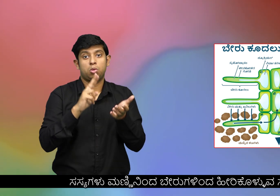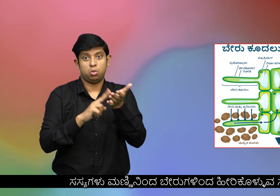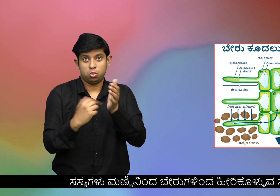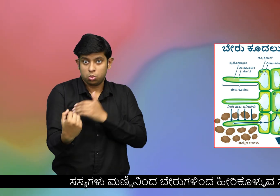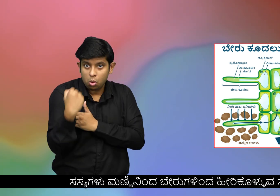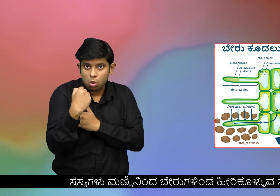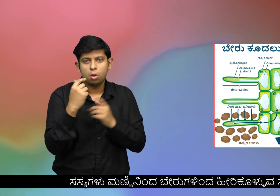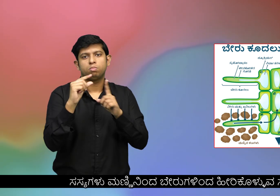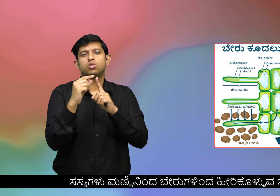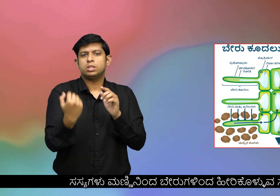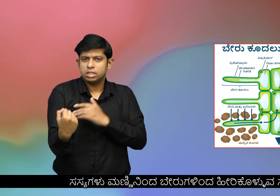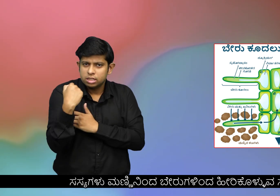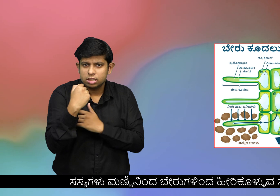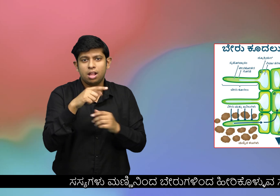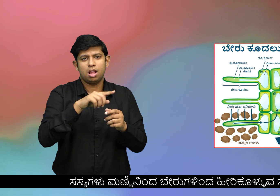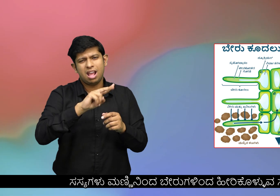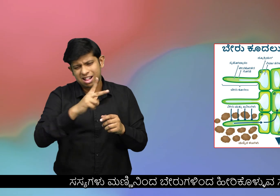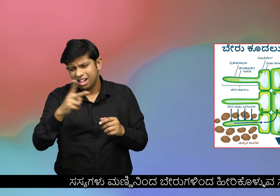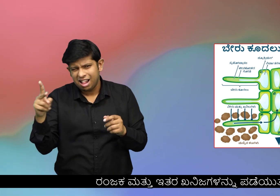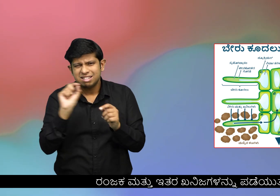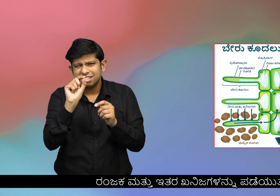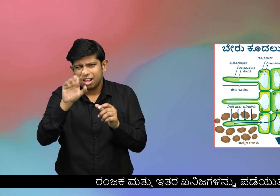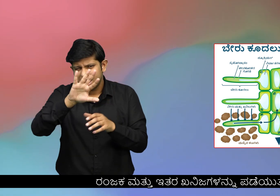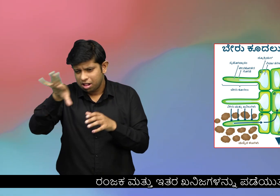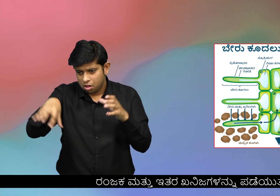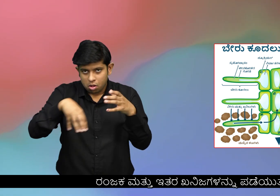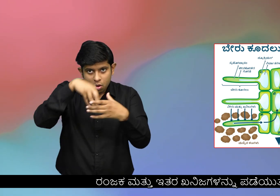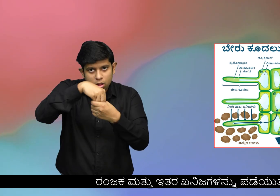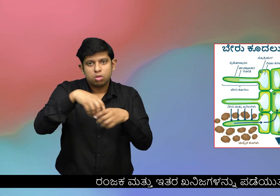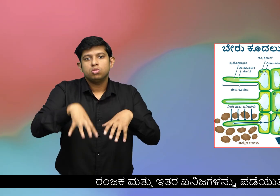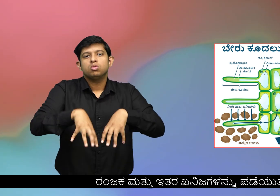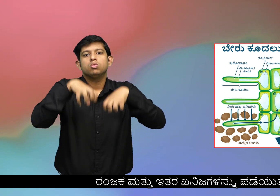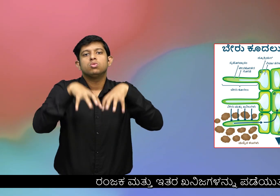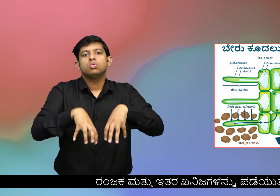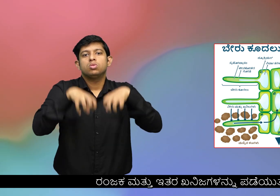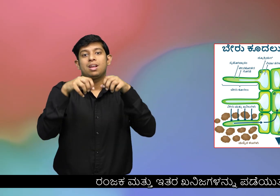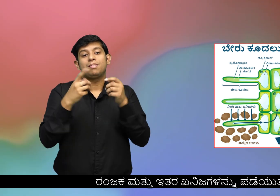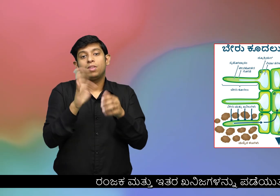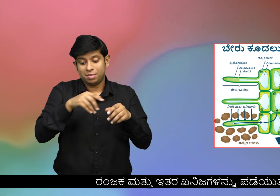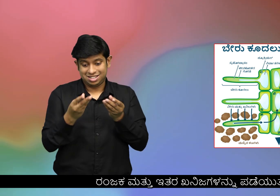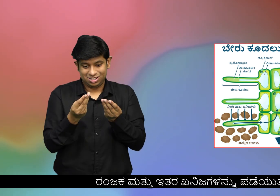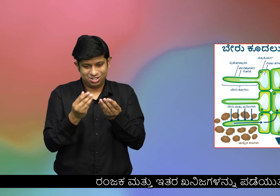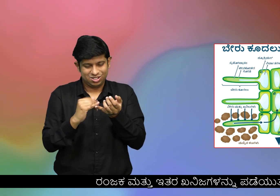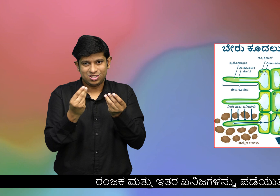ಬೇರುಗಳಿಂದ ಹೀರಿಕೊಳ್ಳುವ ಸಾರಜನಕ, ರಂಜಕ ಮತ್ತು ಇತರ ಖನಿಜಗಳನ್ನು ಪಡೆಯುತ್ತವೆ.